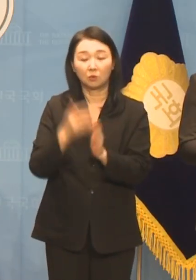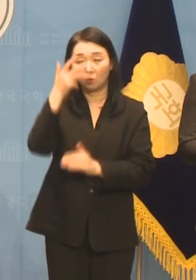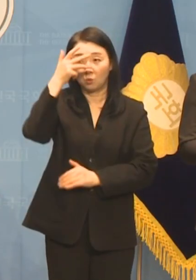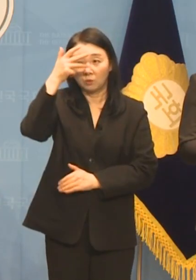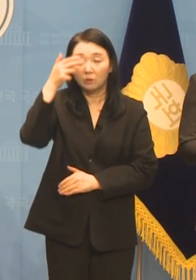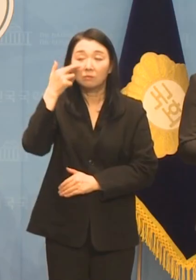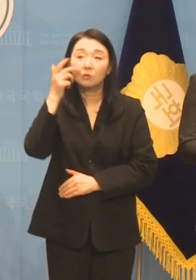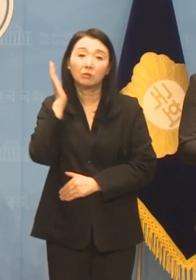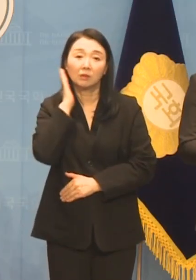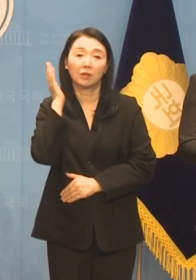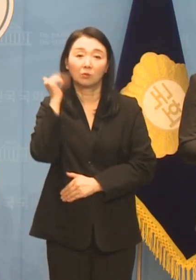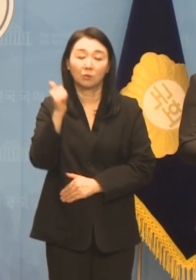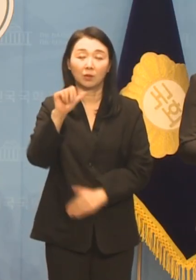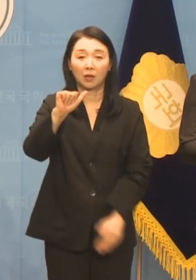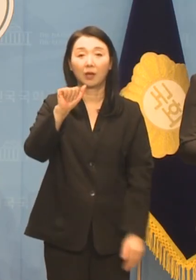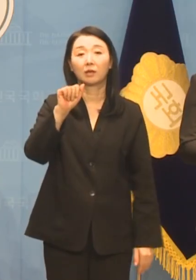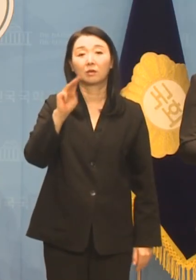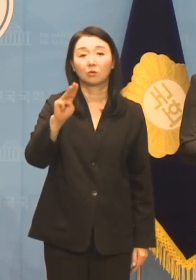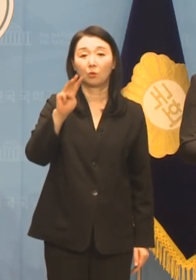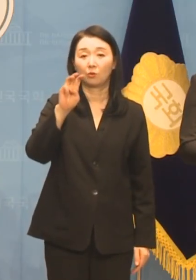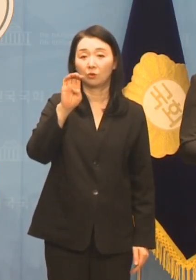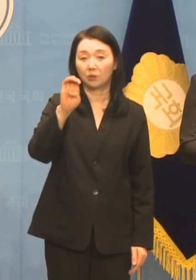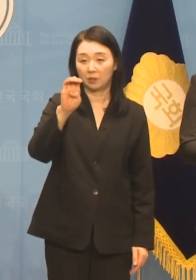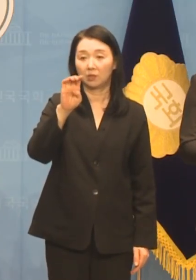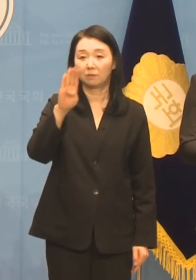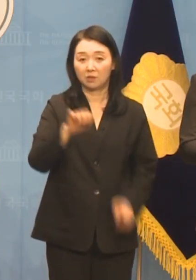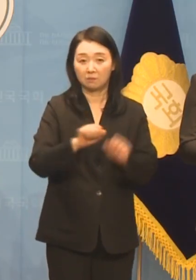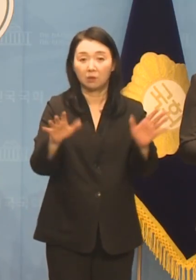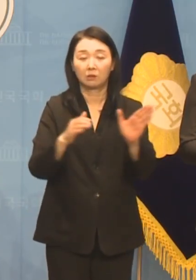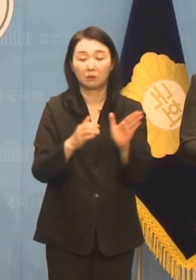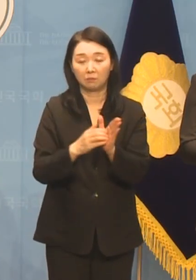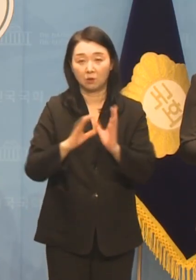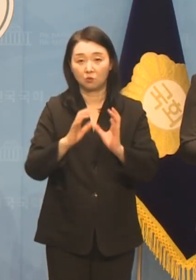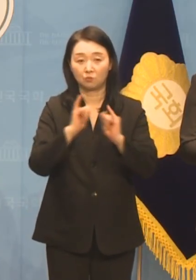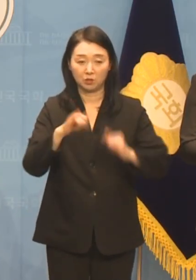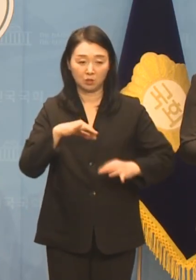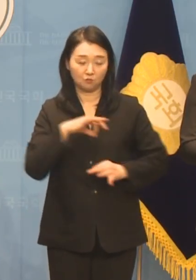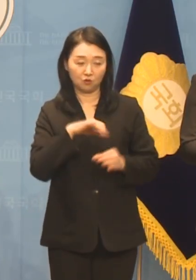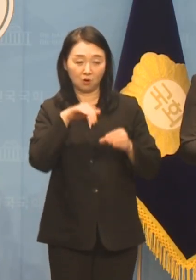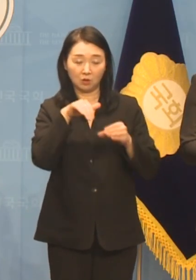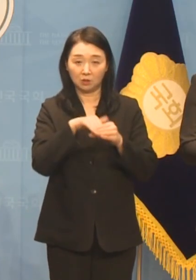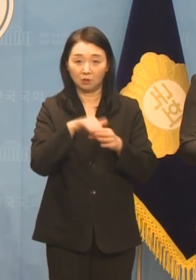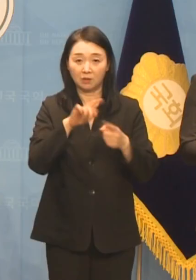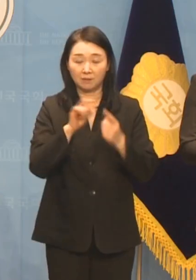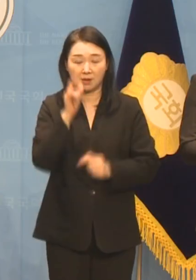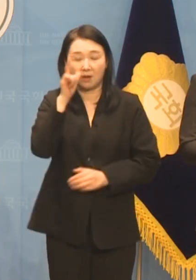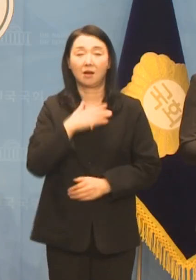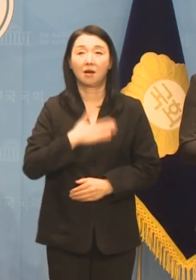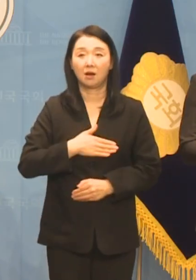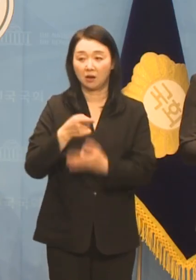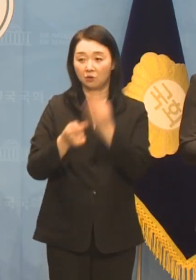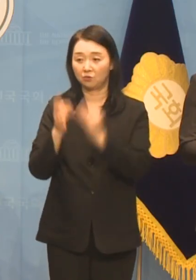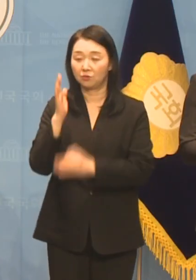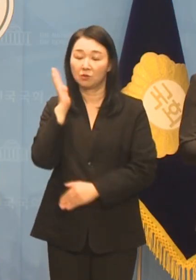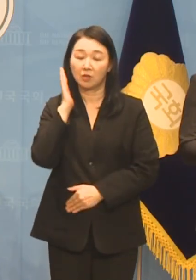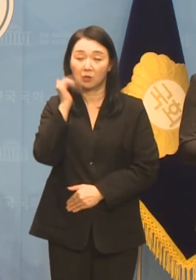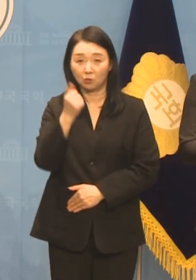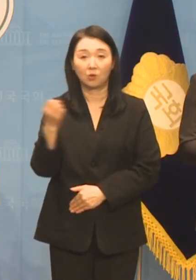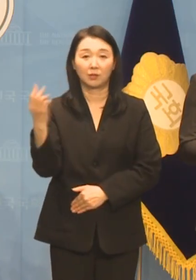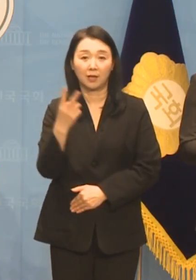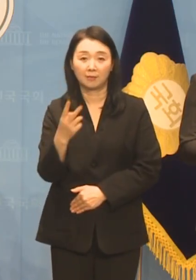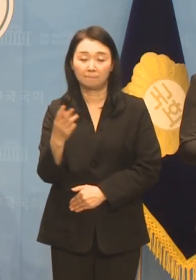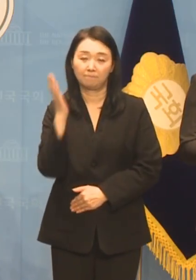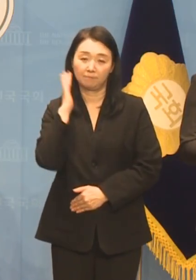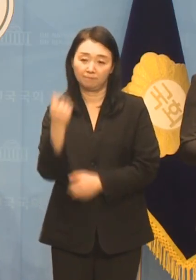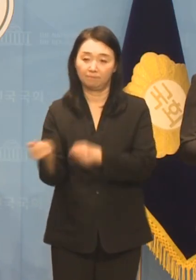트럼프가 AWEB를 퍼뜨려 국민들이 부정선거의 존재를 깨닫고 윤석열 전 대통령이 다시